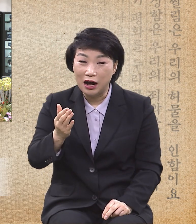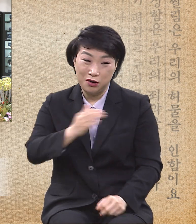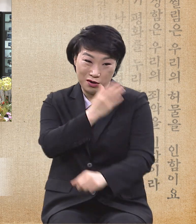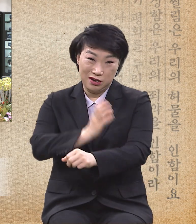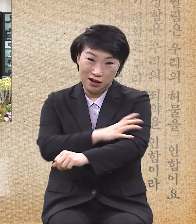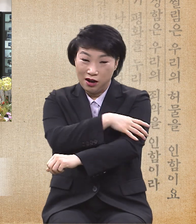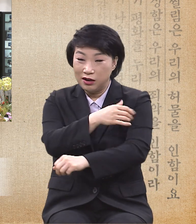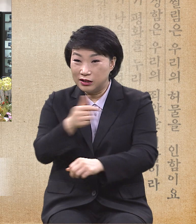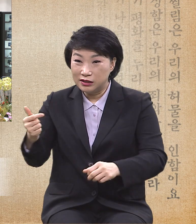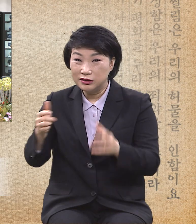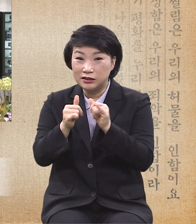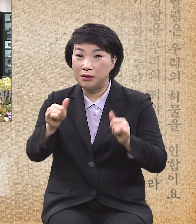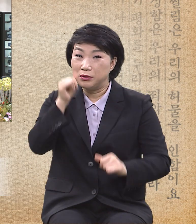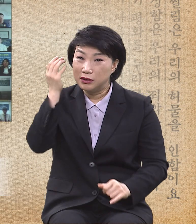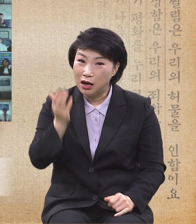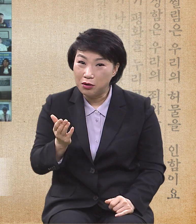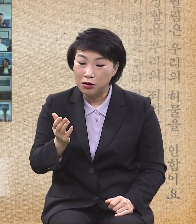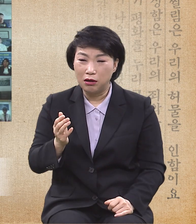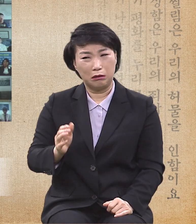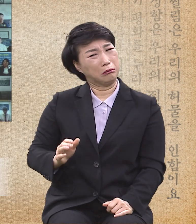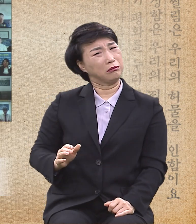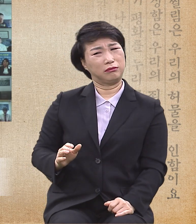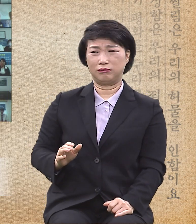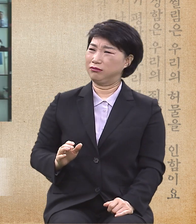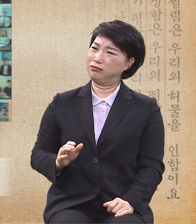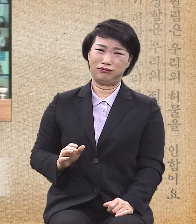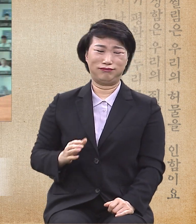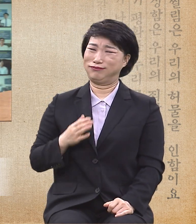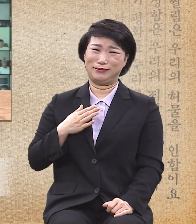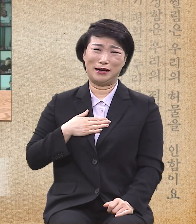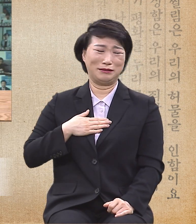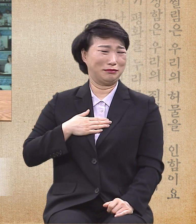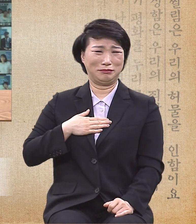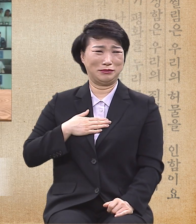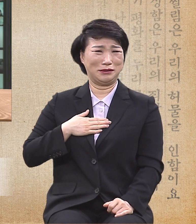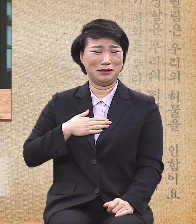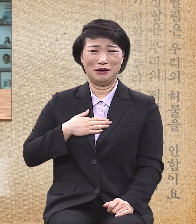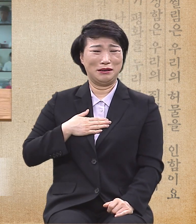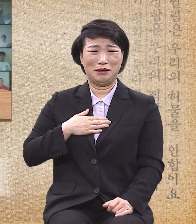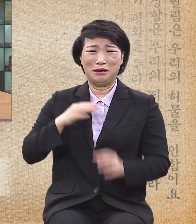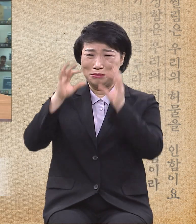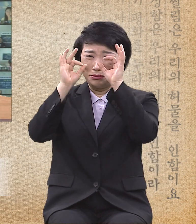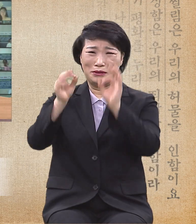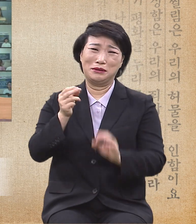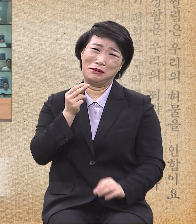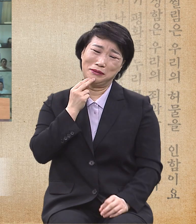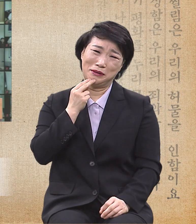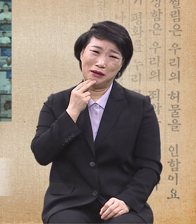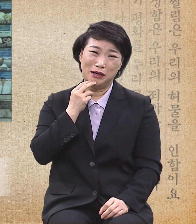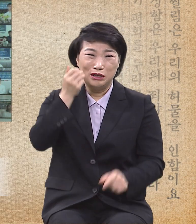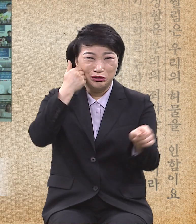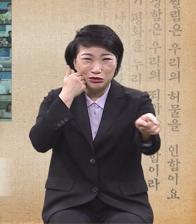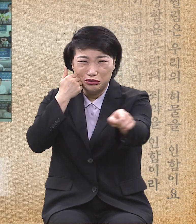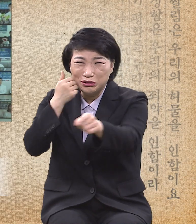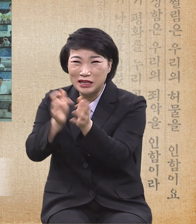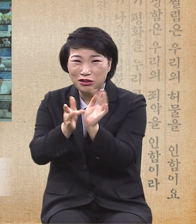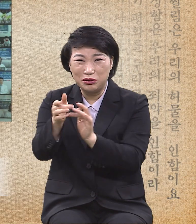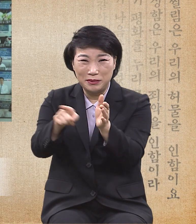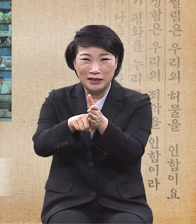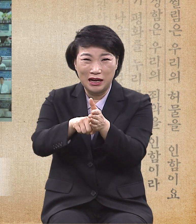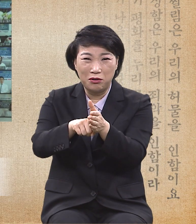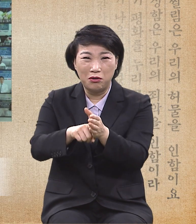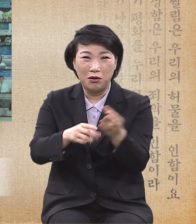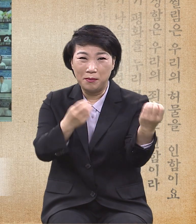있는 사람 보셨어요? 저는 거의 못 봤어요. 누구도 예수 믿고 누구도 예수 믿는다 그런